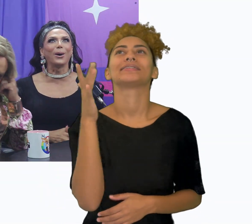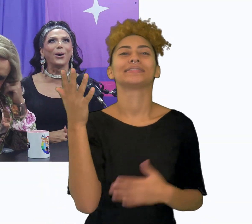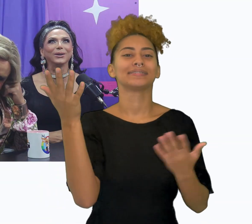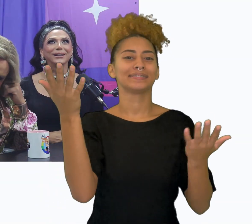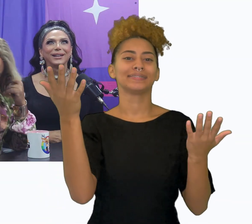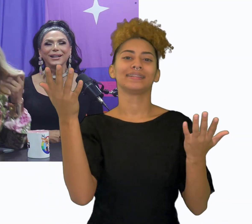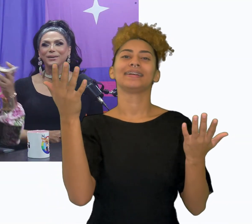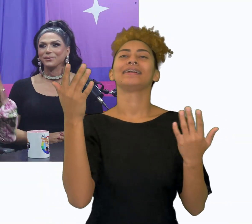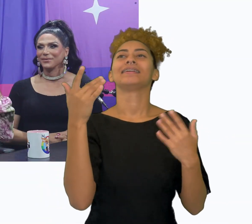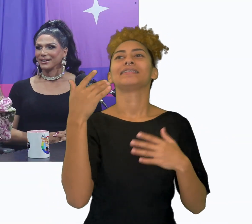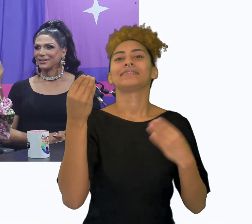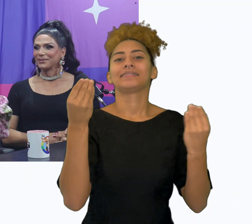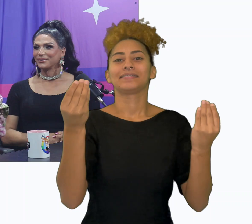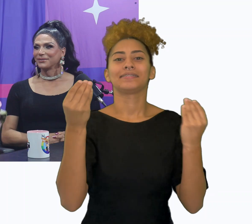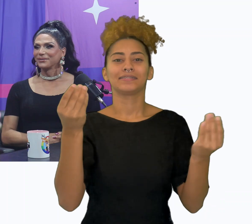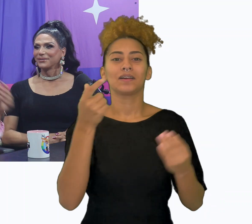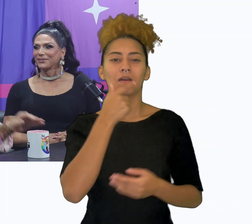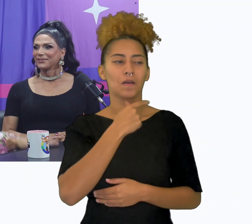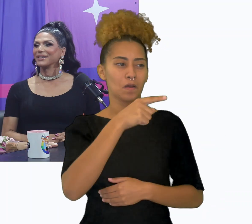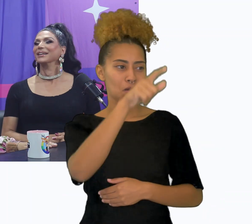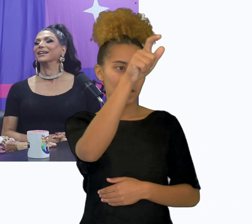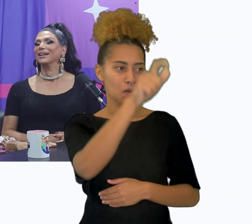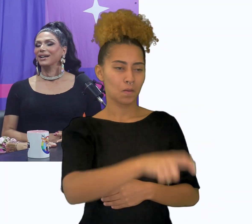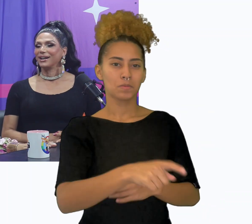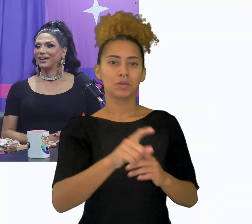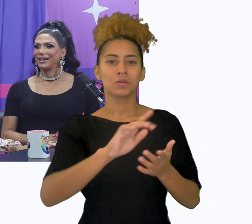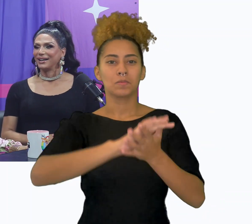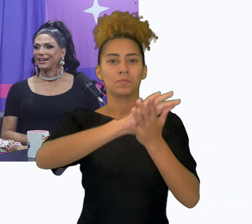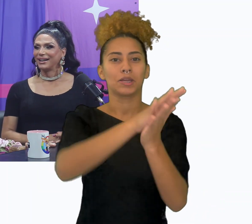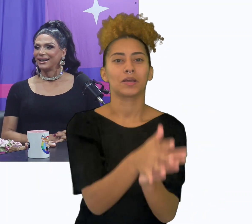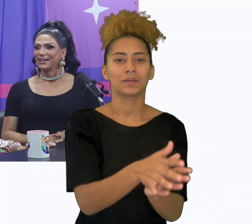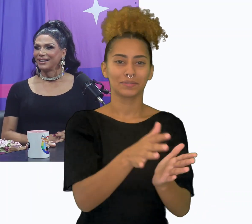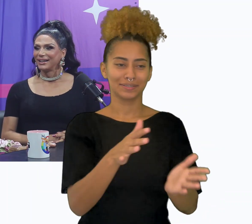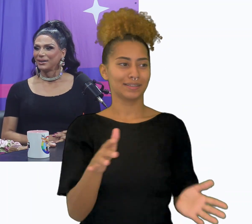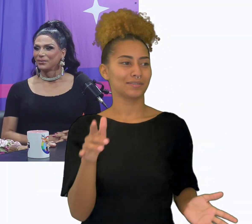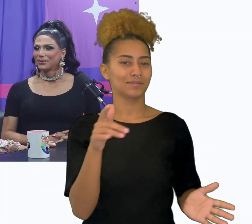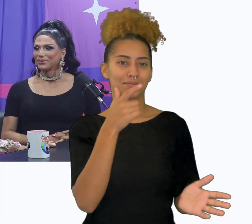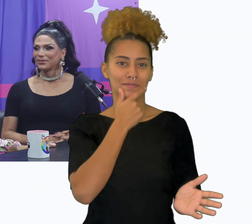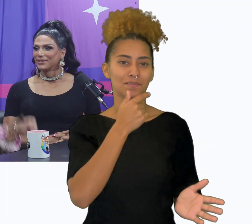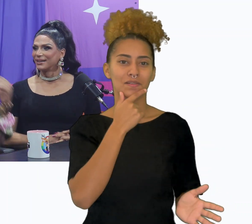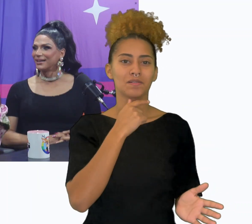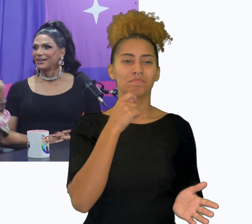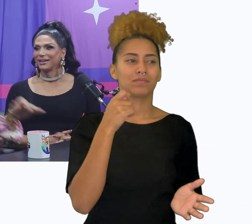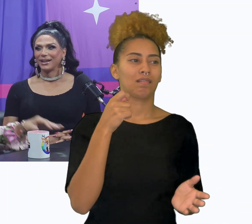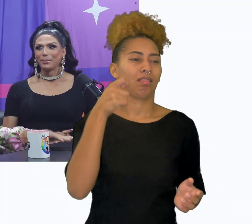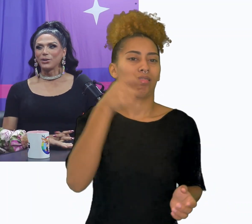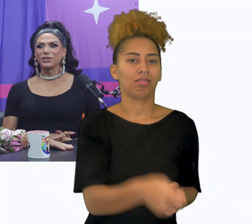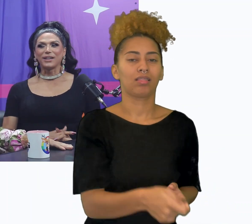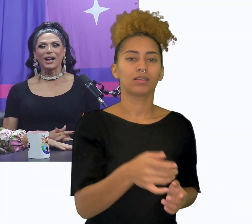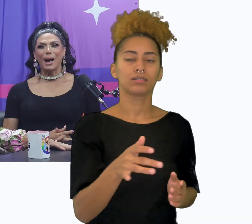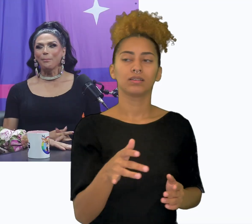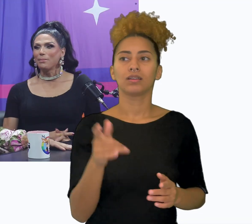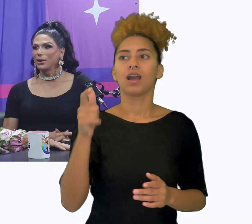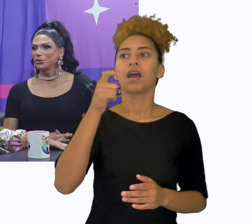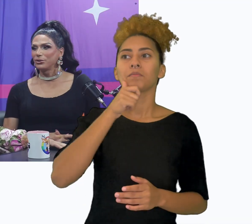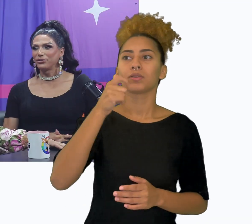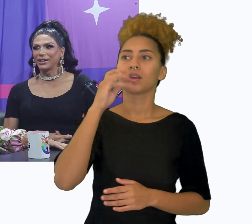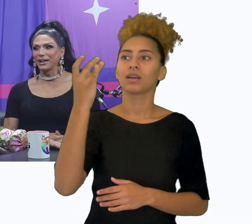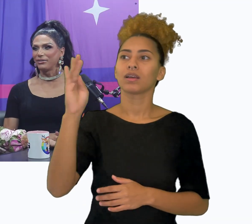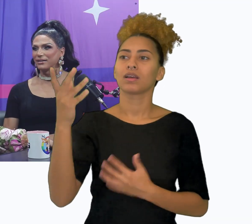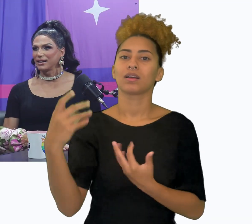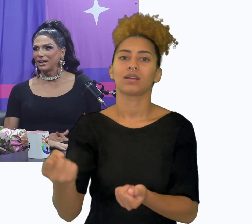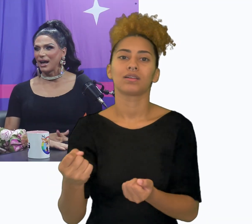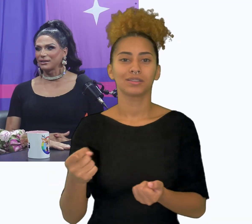foi podre. O bofe homofóbico. A mulher contratou a gente, foi horrível. E a Adma. Bicho se acabando